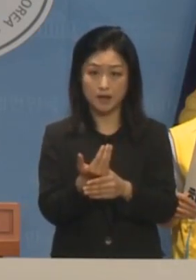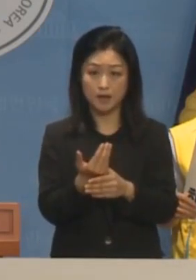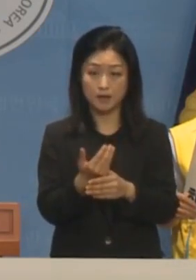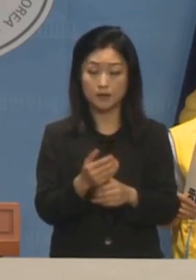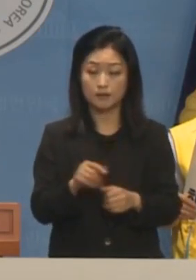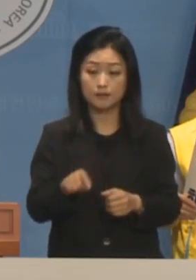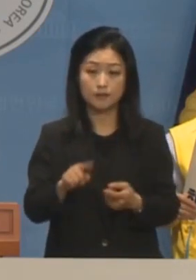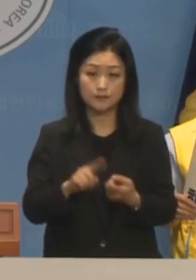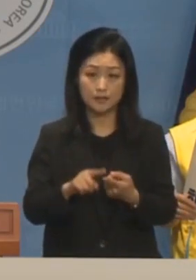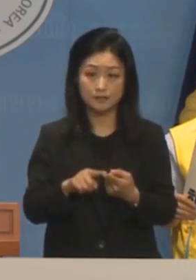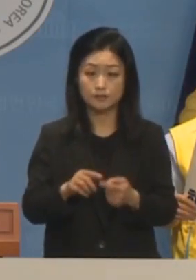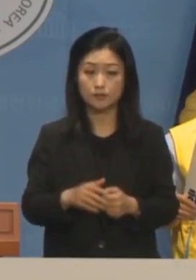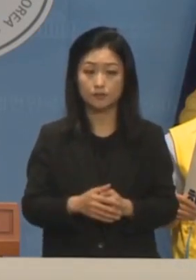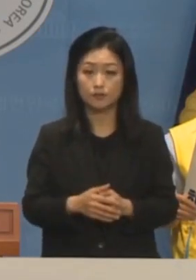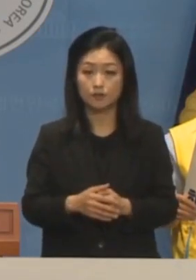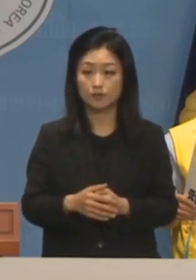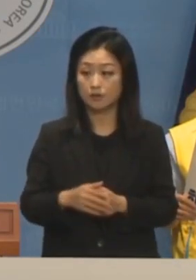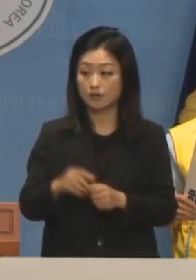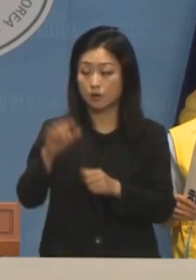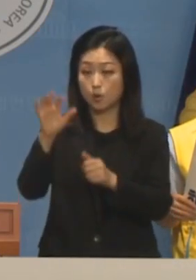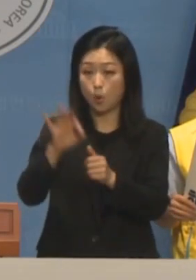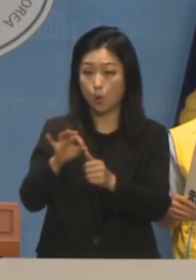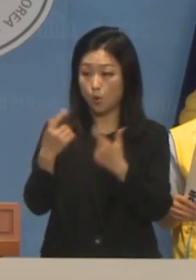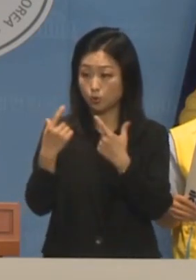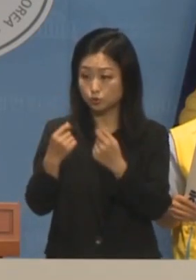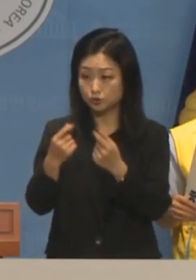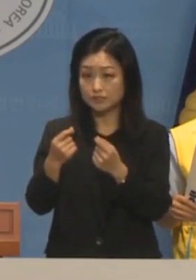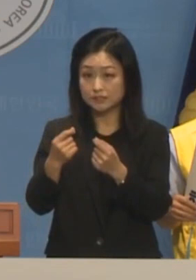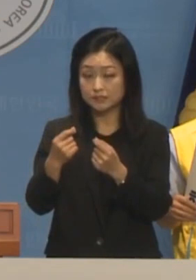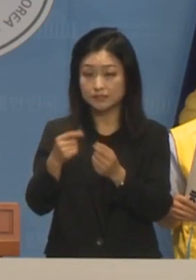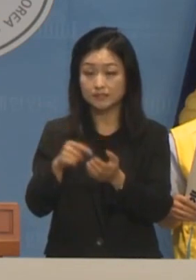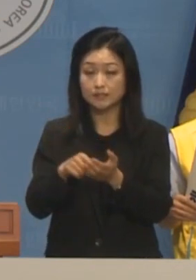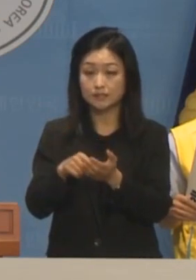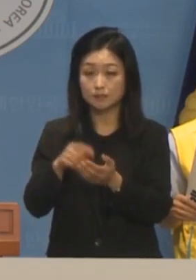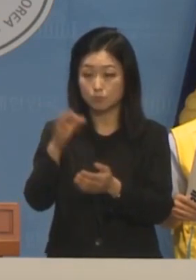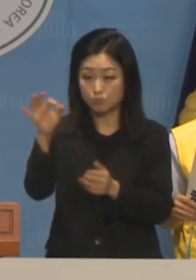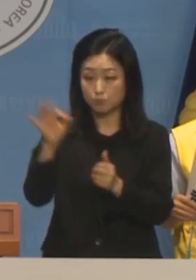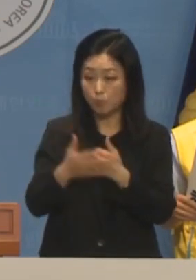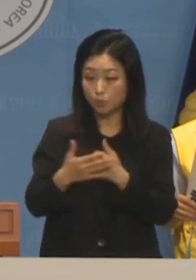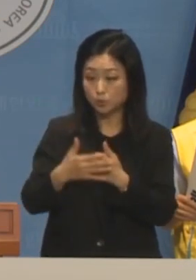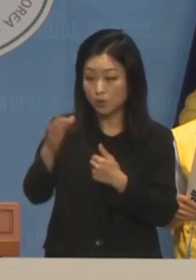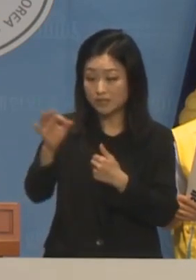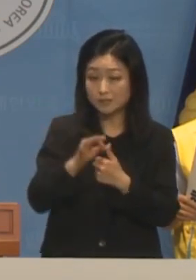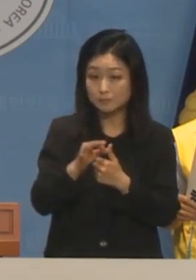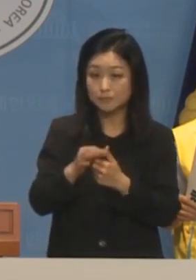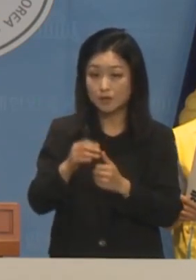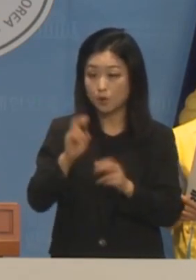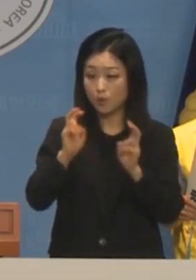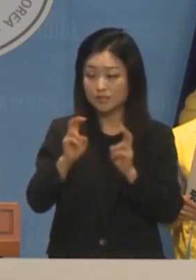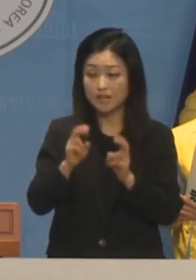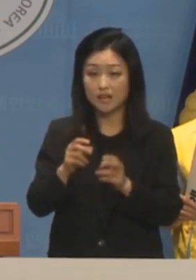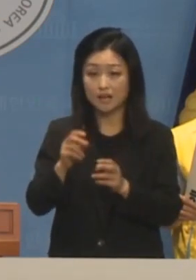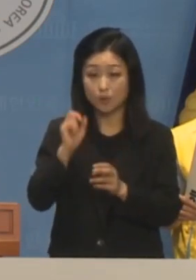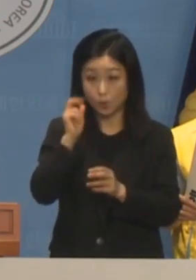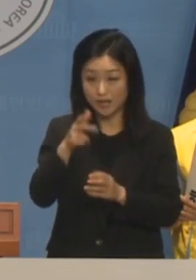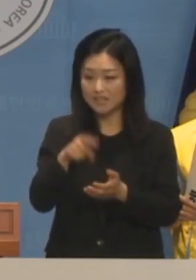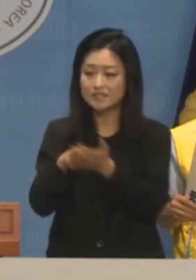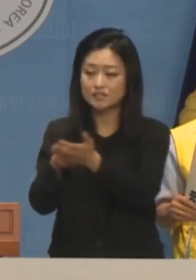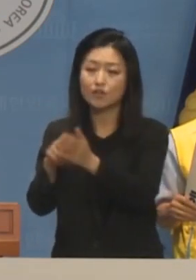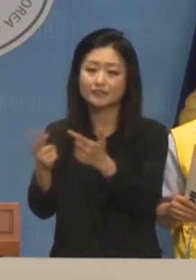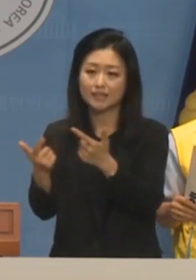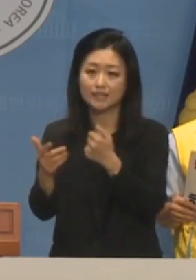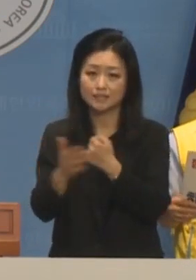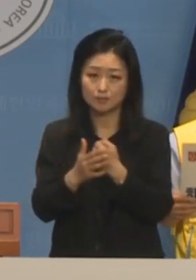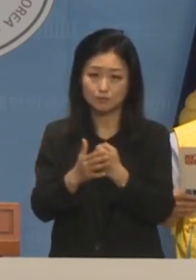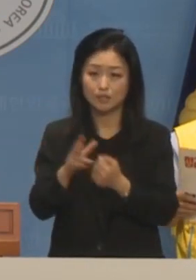고용유지 지원금조차도 회사가 지원하도록 해서 그것을 신청하지 않아 이렇게 해고되었던 사실에서도 알 수 있습니다. 정치가 책임져야